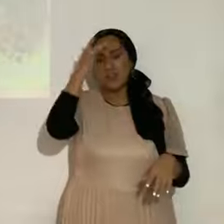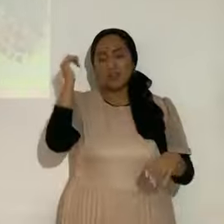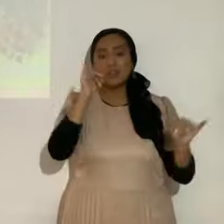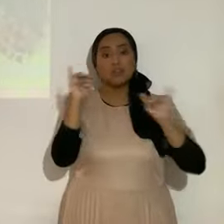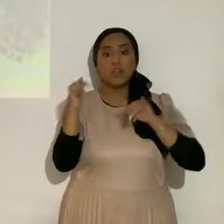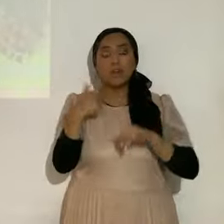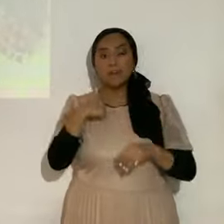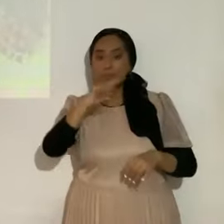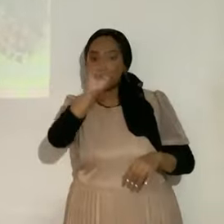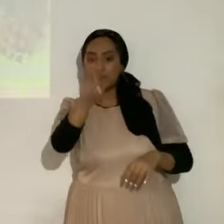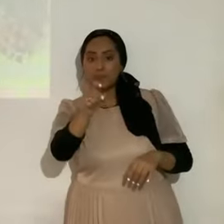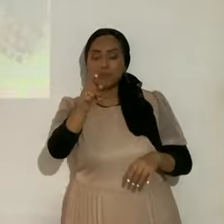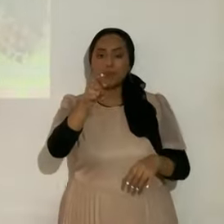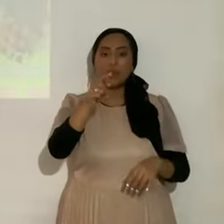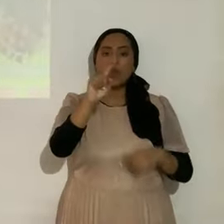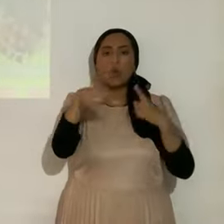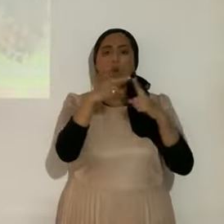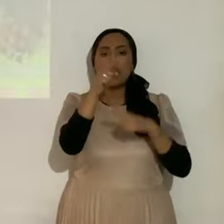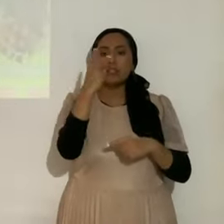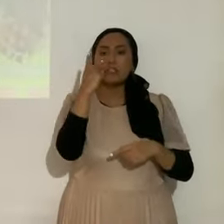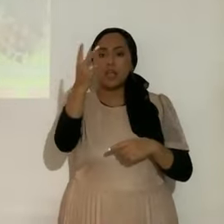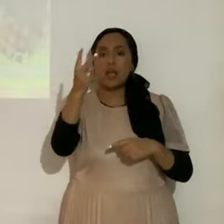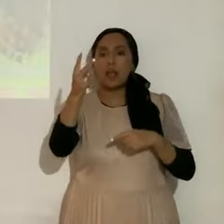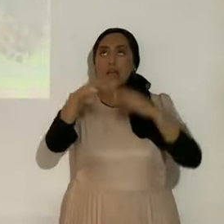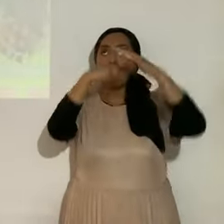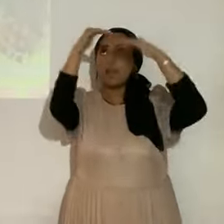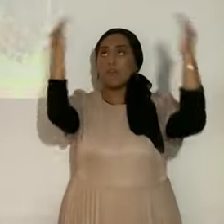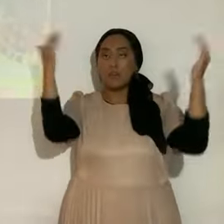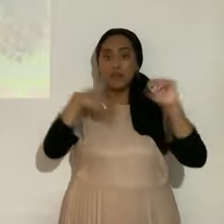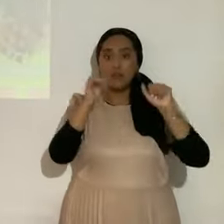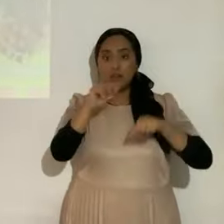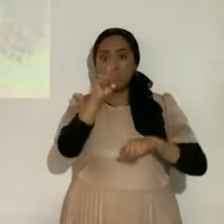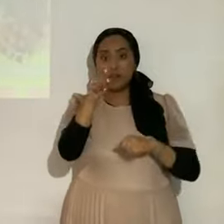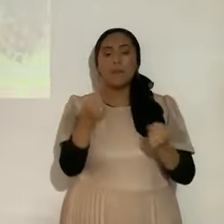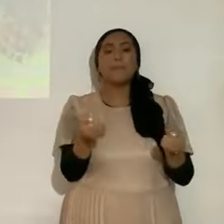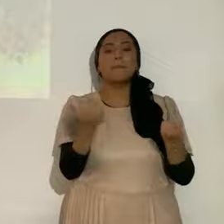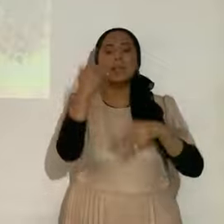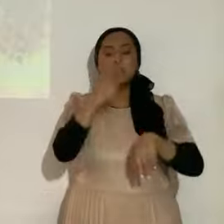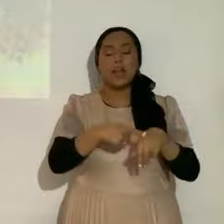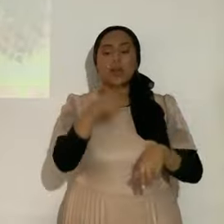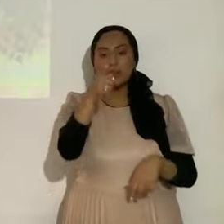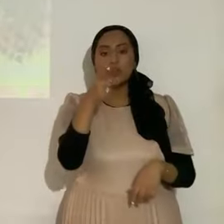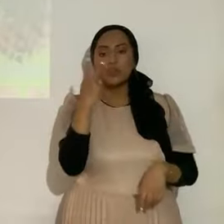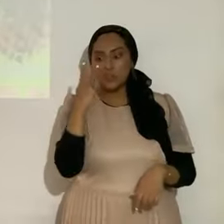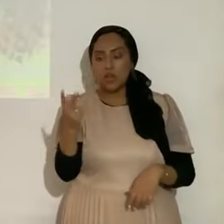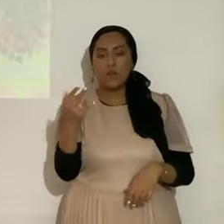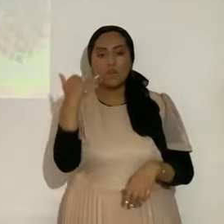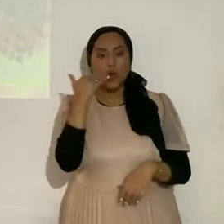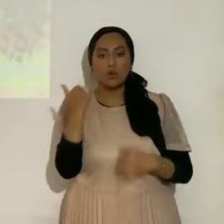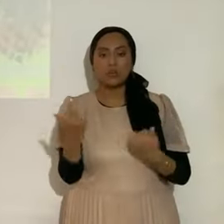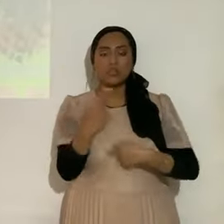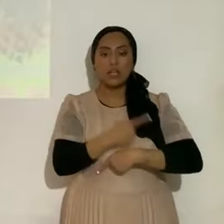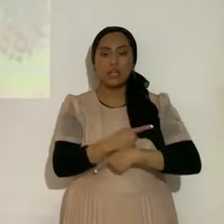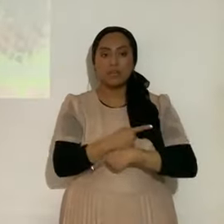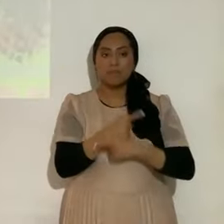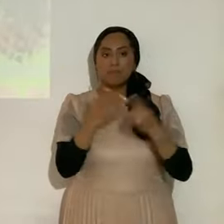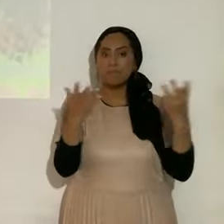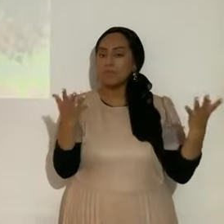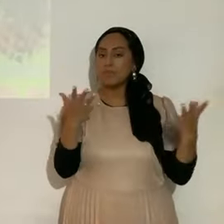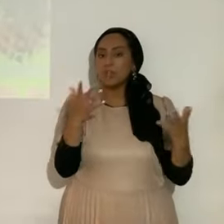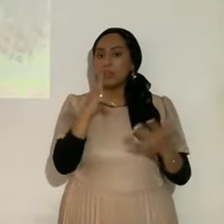como te pregunté, ¿hace cuándo viste el cielo? Yo te puedo preguntar, ¿cuántas veces viste el celular hoy? Y